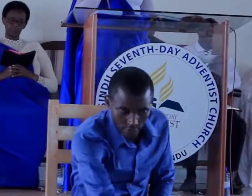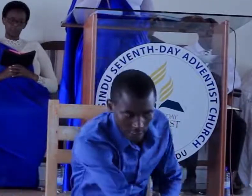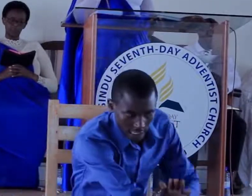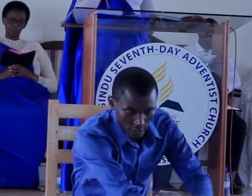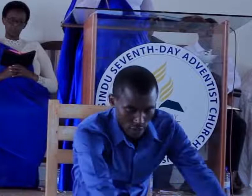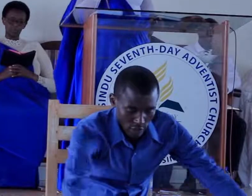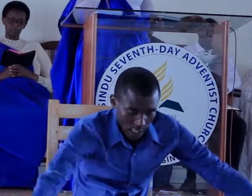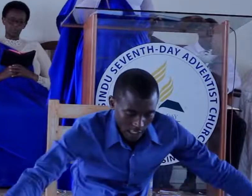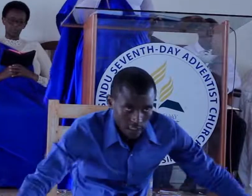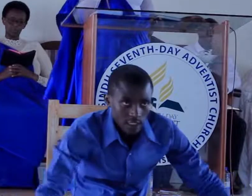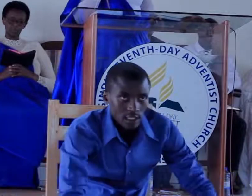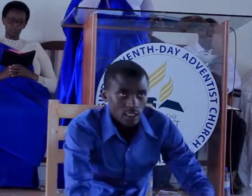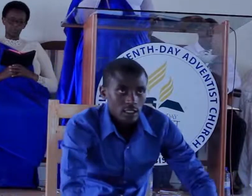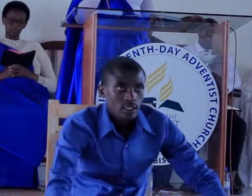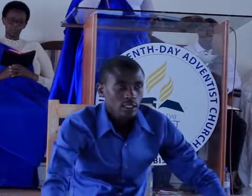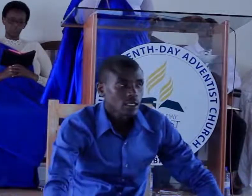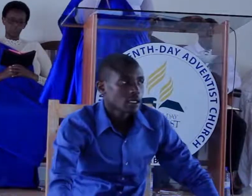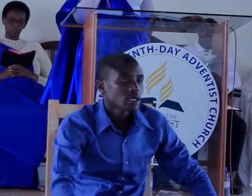ego